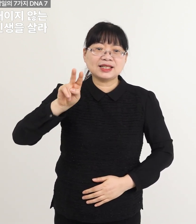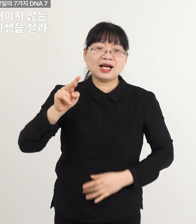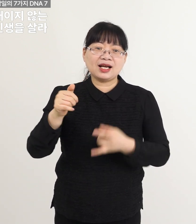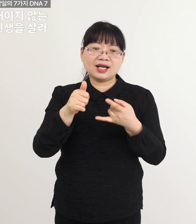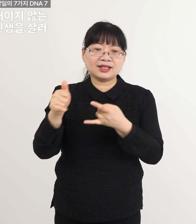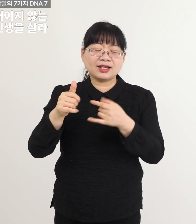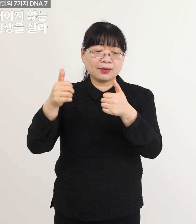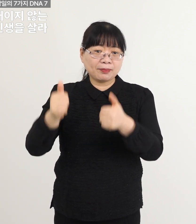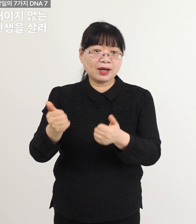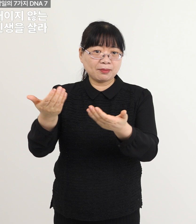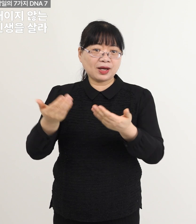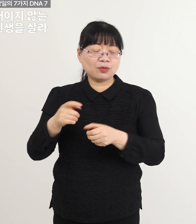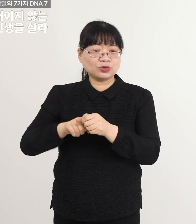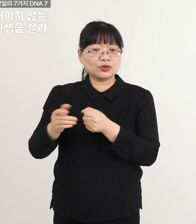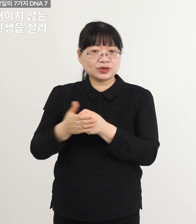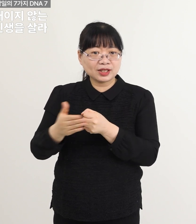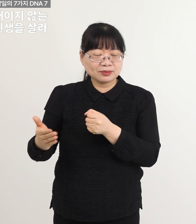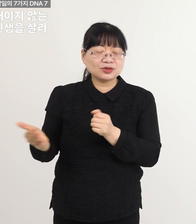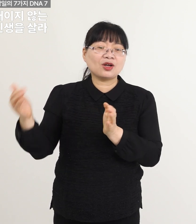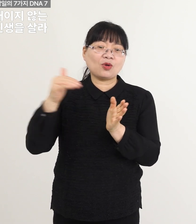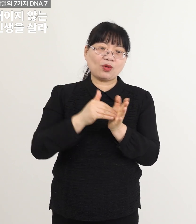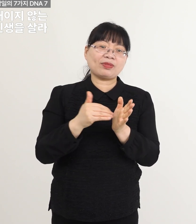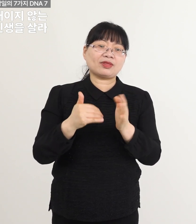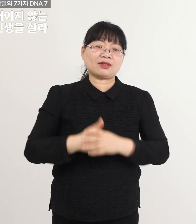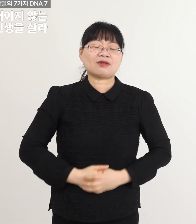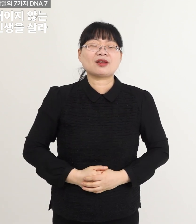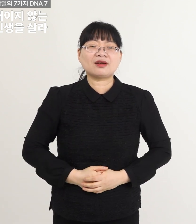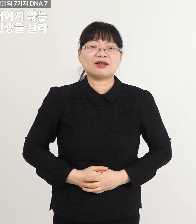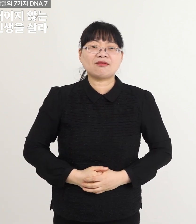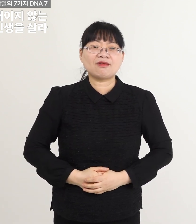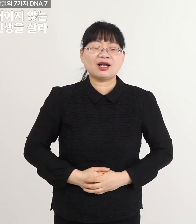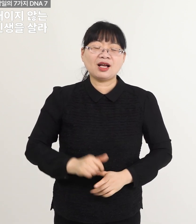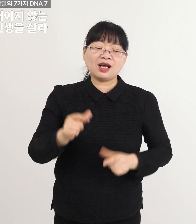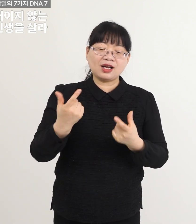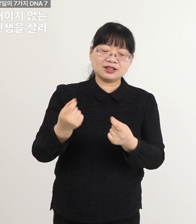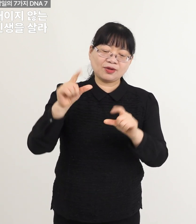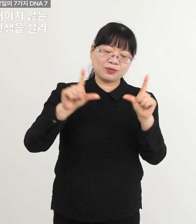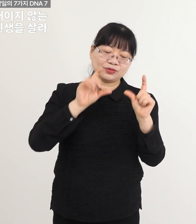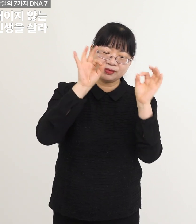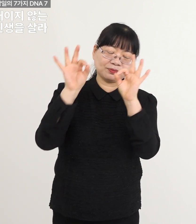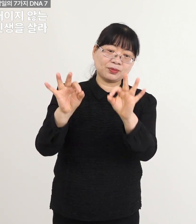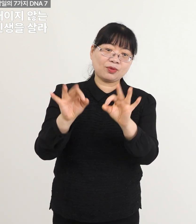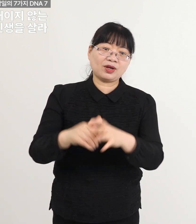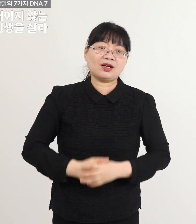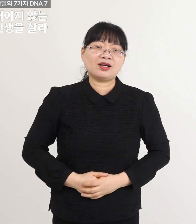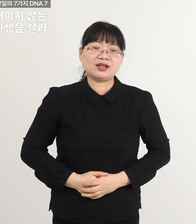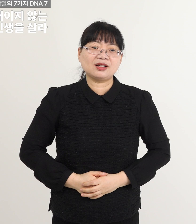받고자 여기까지 온 겁니다. 이런 거 보면